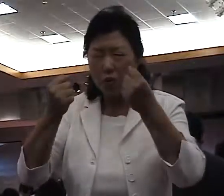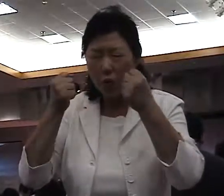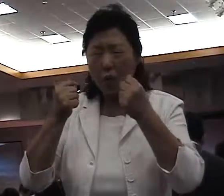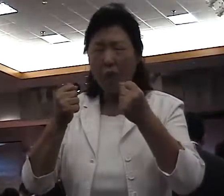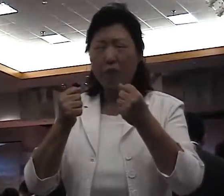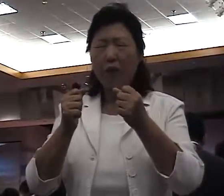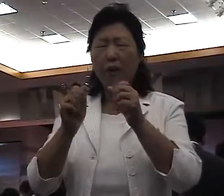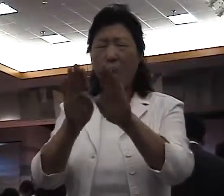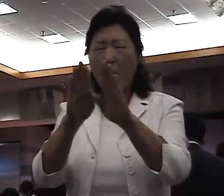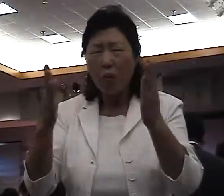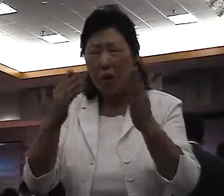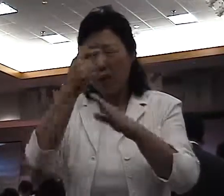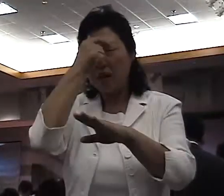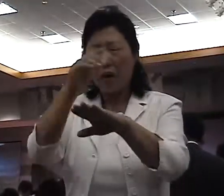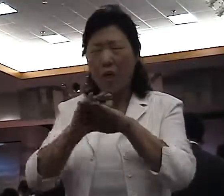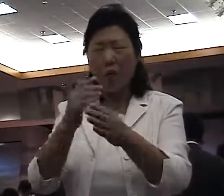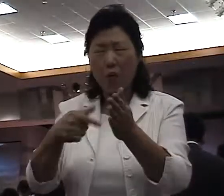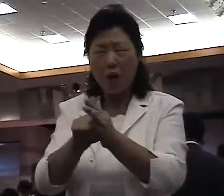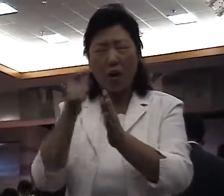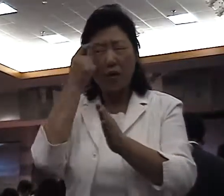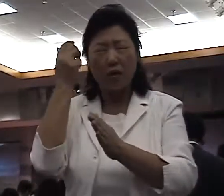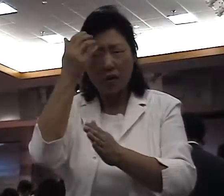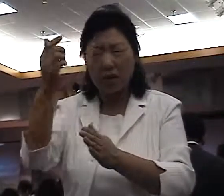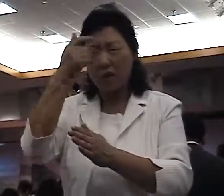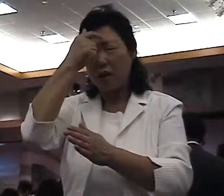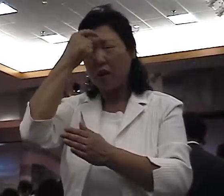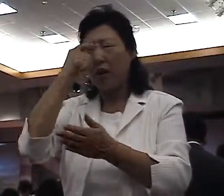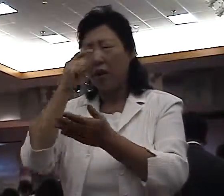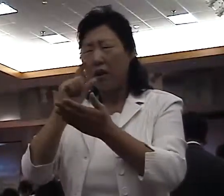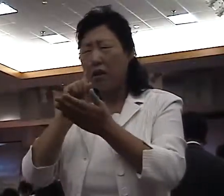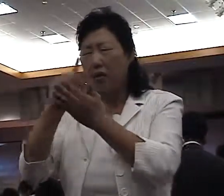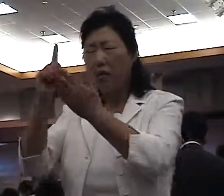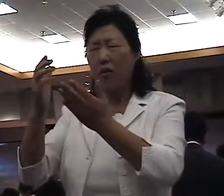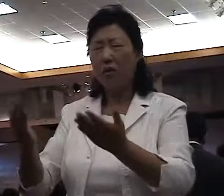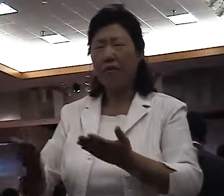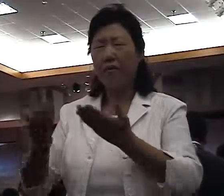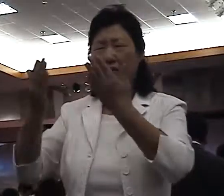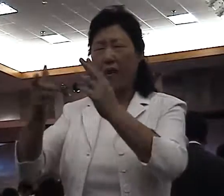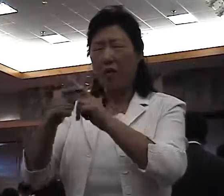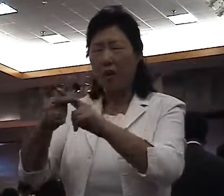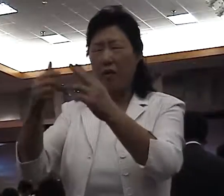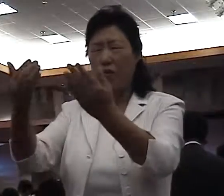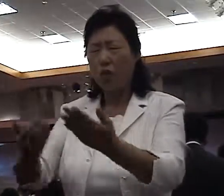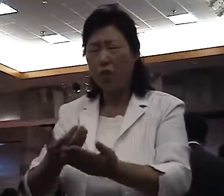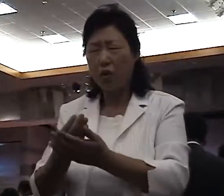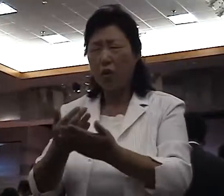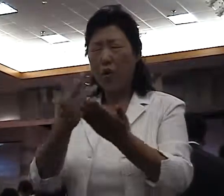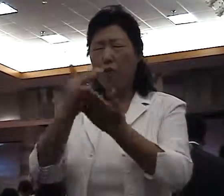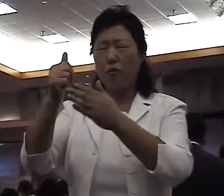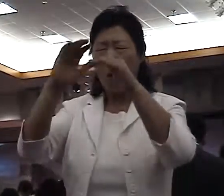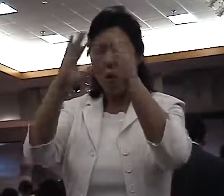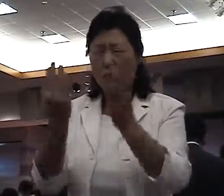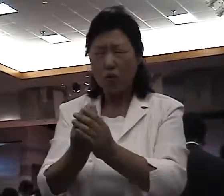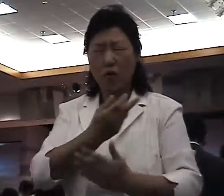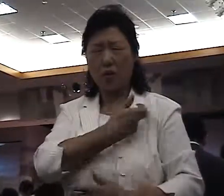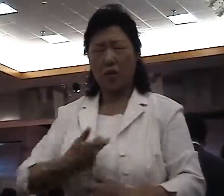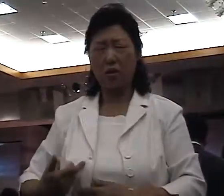위해 성령님께 기도드립니다. 함께하여 주시옵시고 주님의 온전한 제자로서